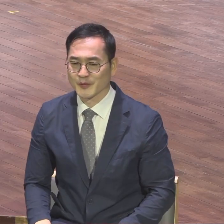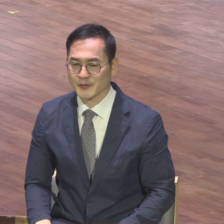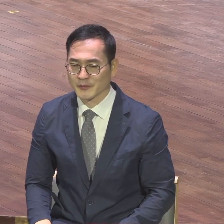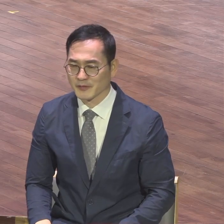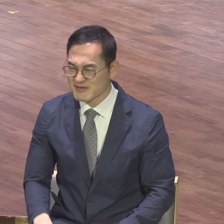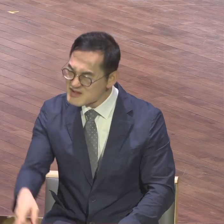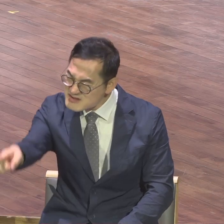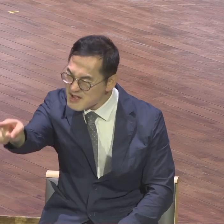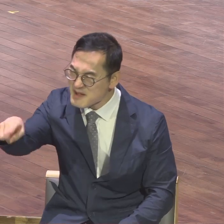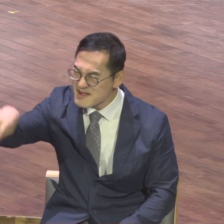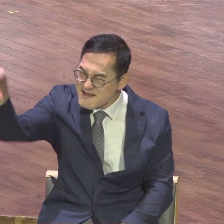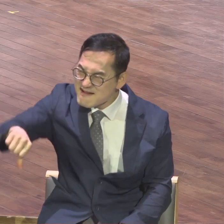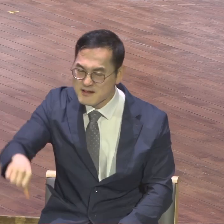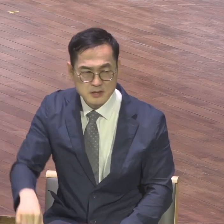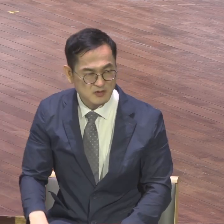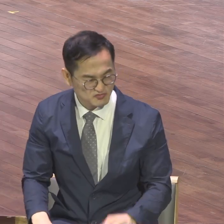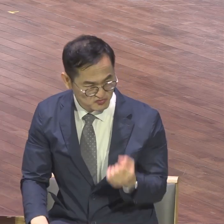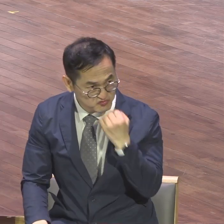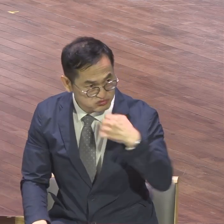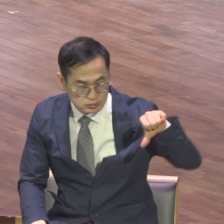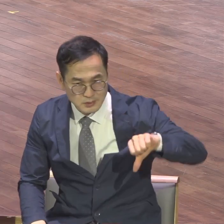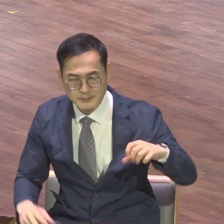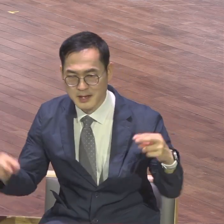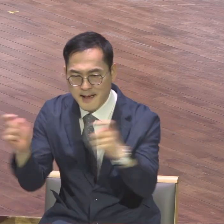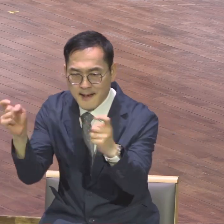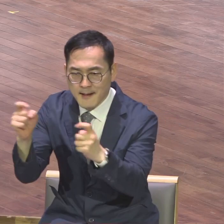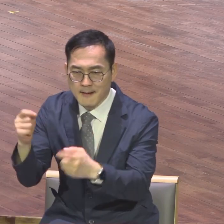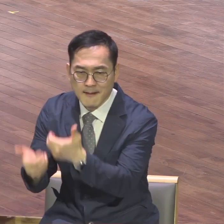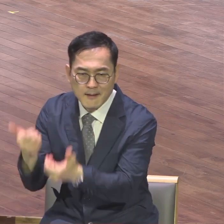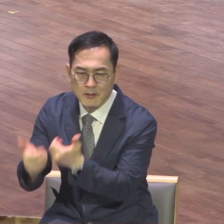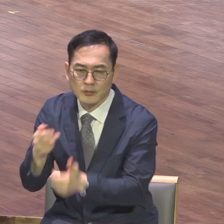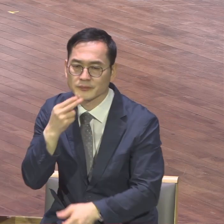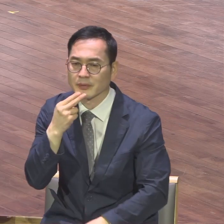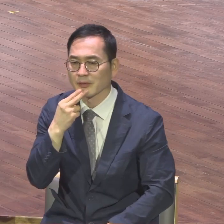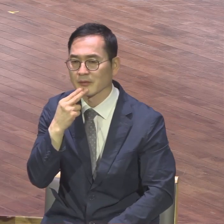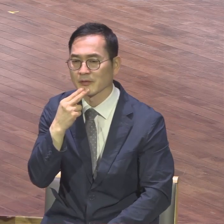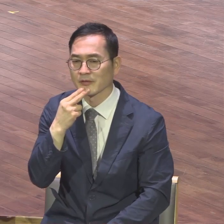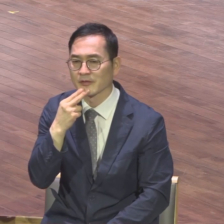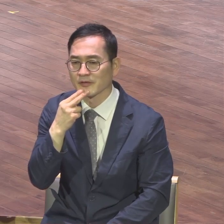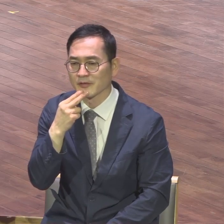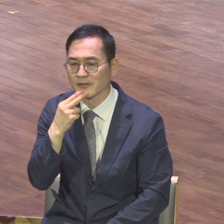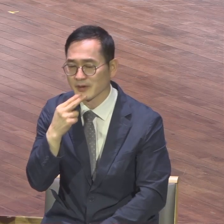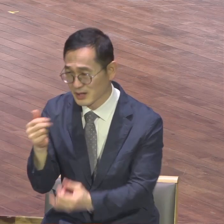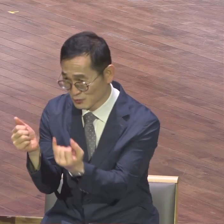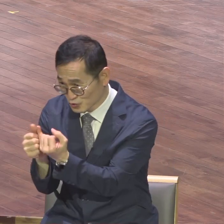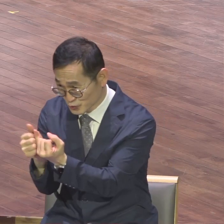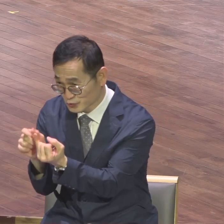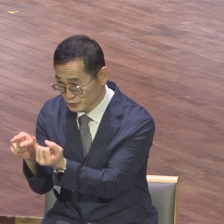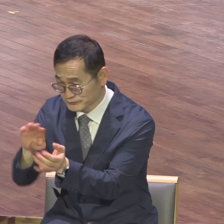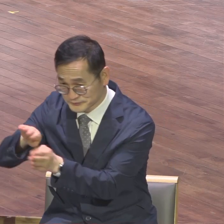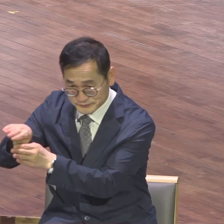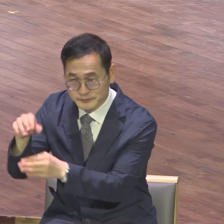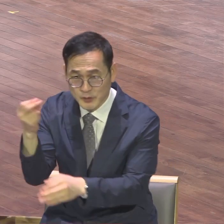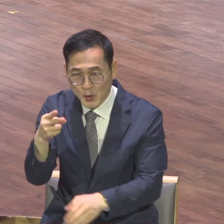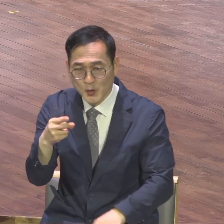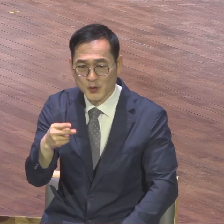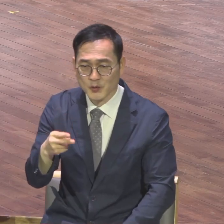아니라 평생 동역하는 그런 동역자. 꼭 부부뿐만 아니에요. 복음